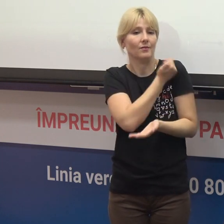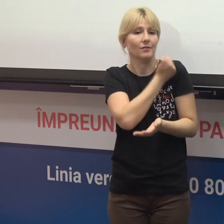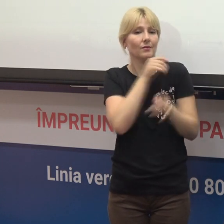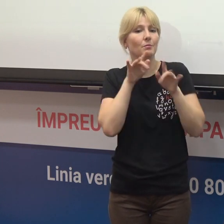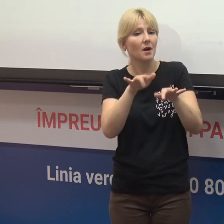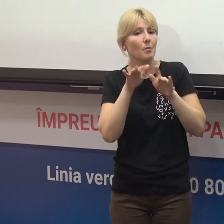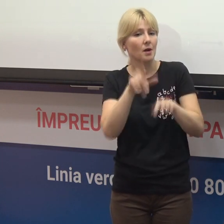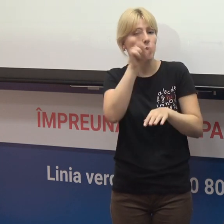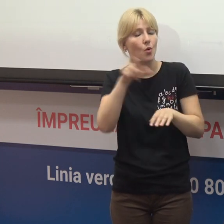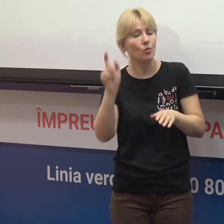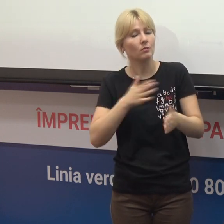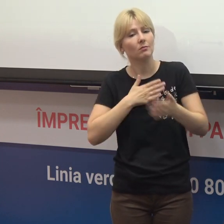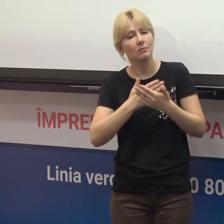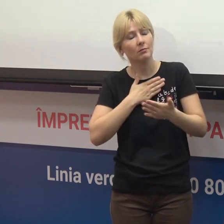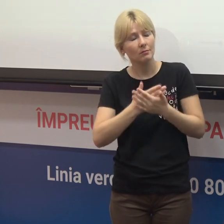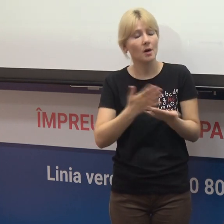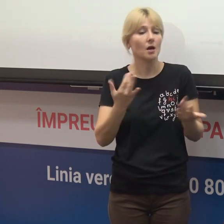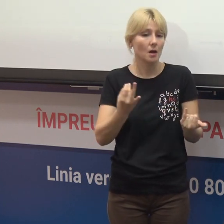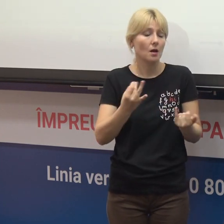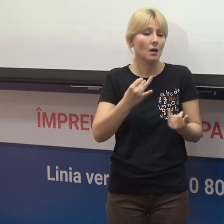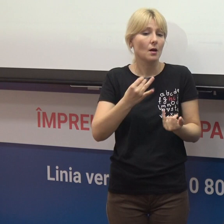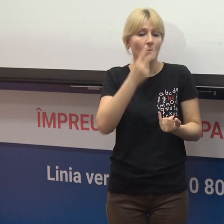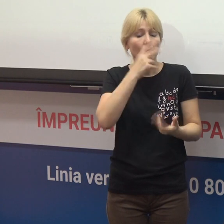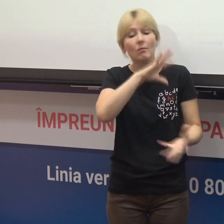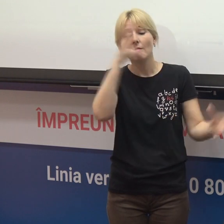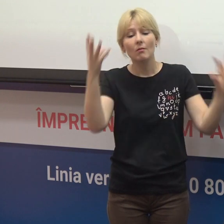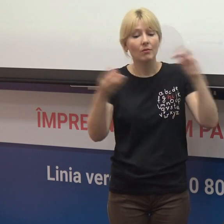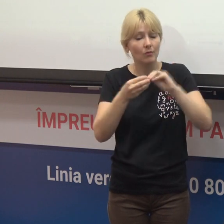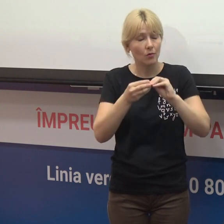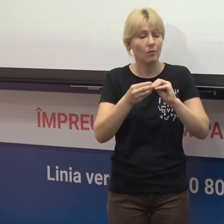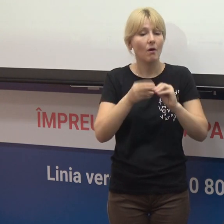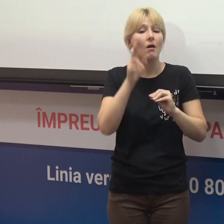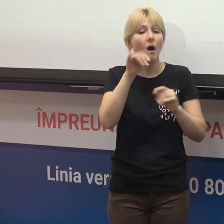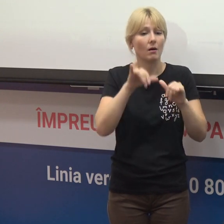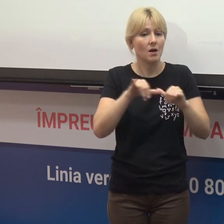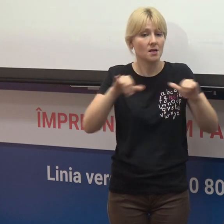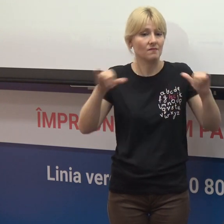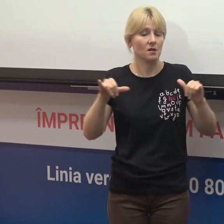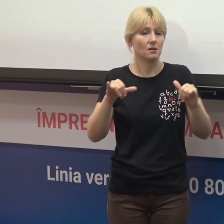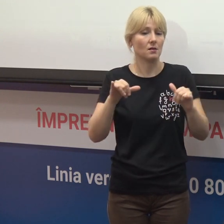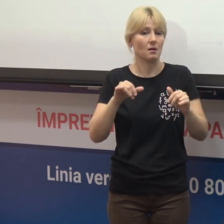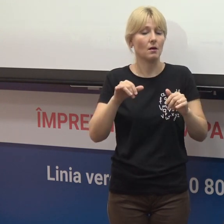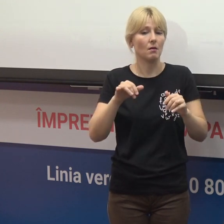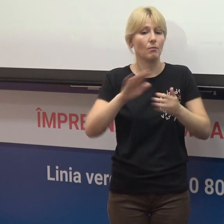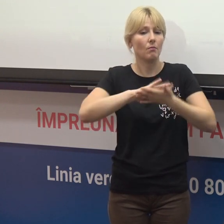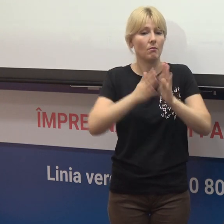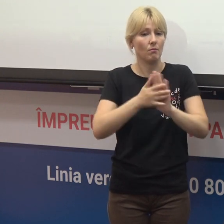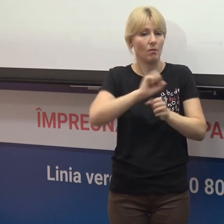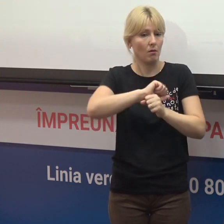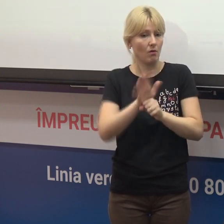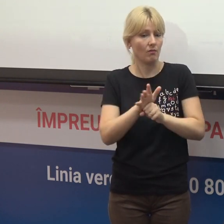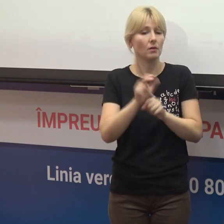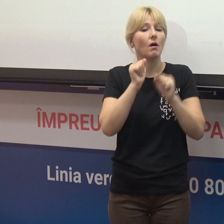de imunizare și evoluția procesului epidemiologic prin infecția